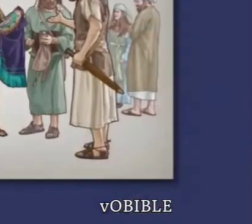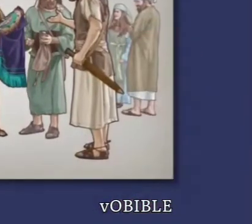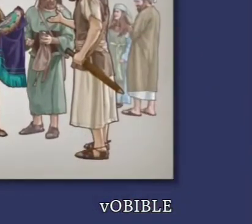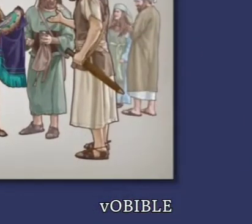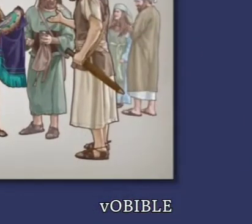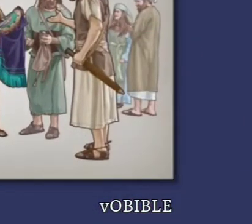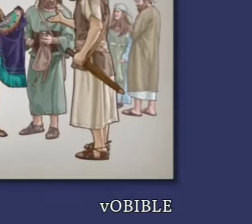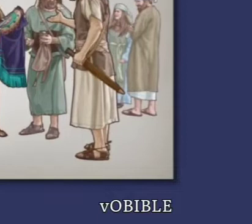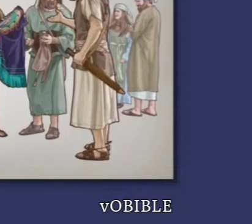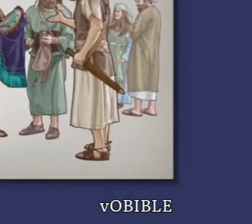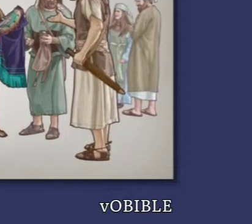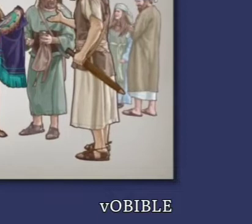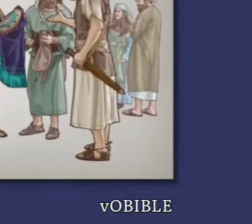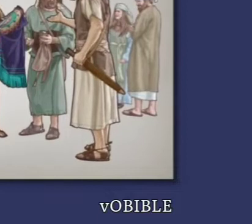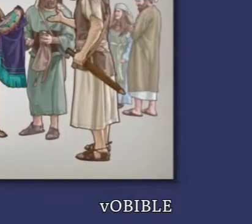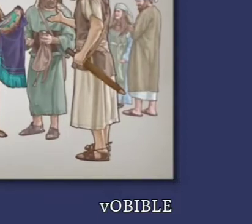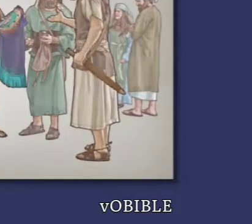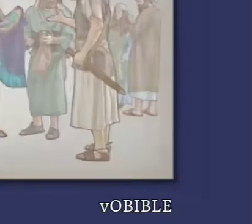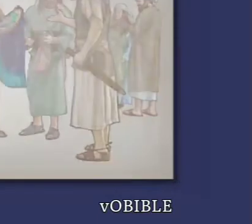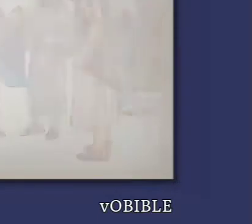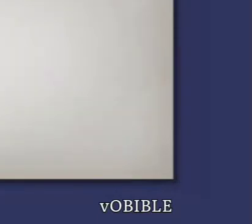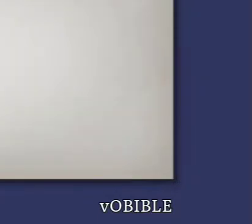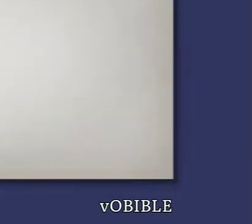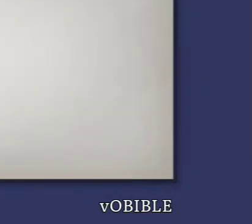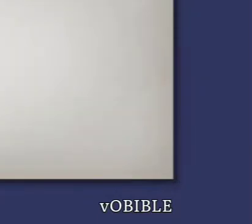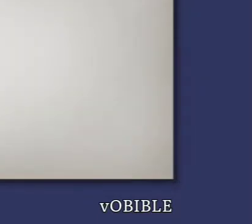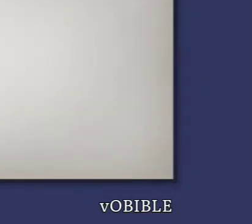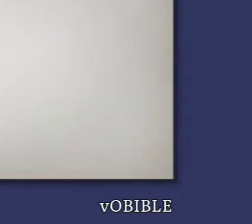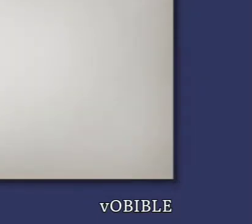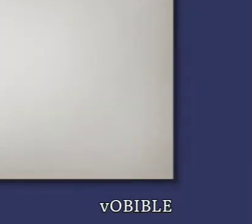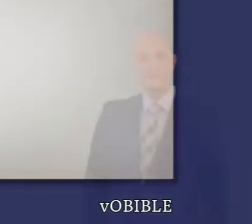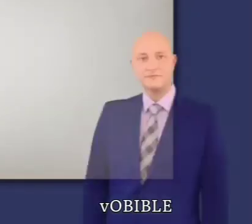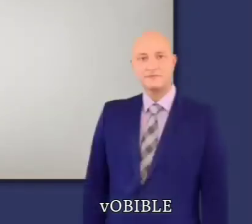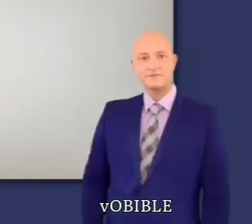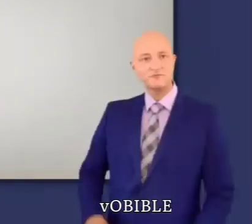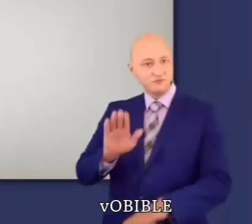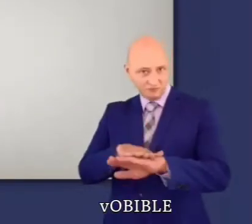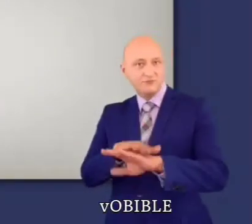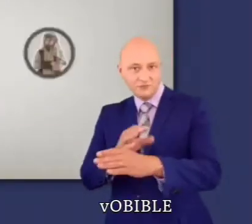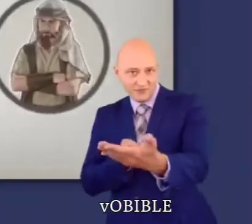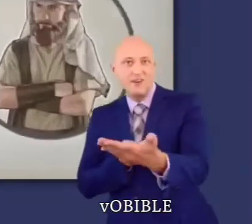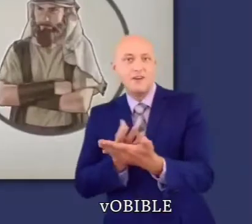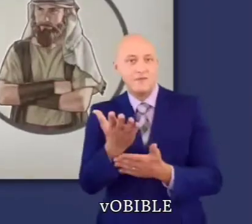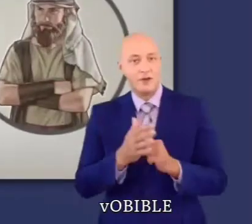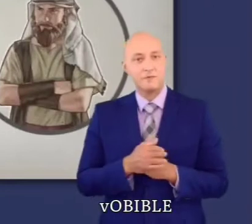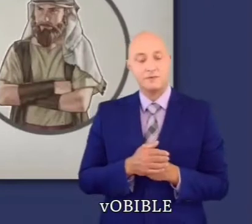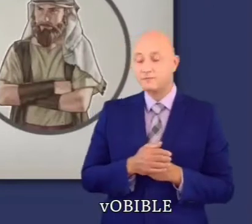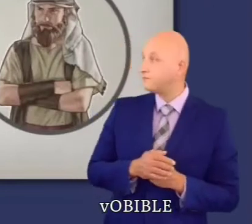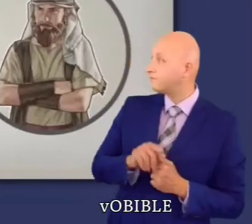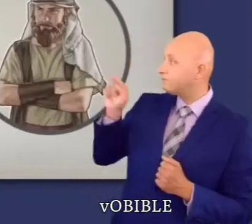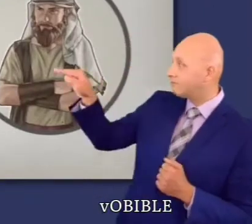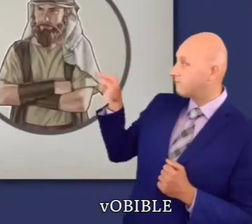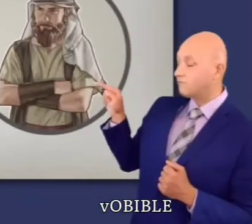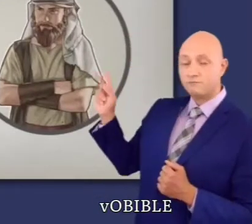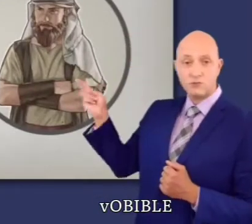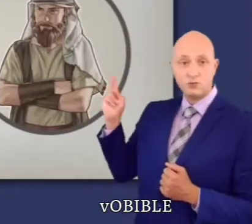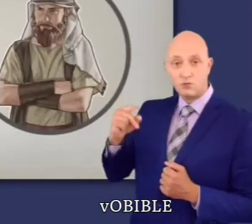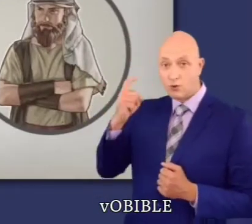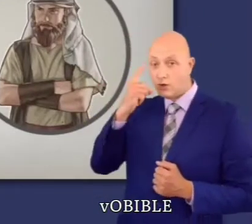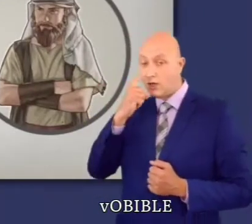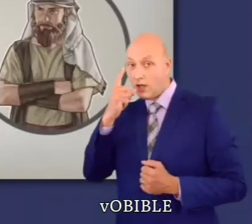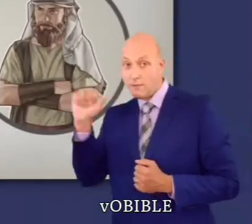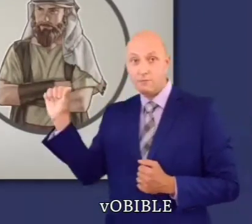Dans le chapitre 7, Akan, qui a désobéi en prenant du butin à Jéricho, est démasqué. Il est alors mis à mort, lui ainsi